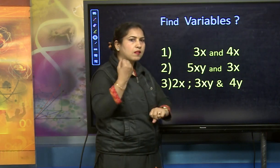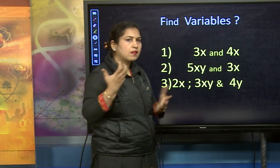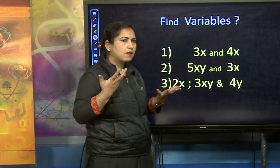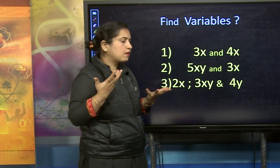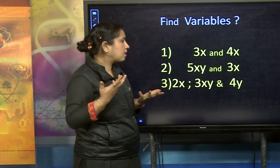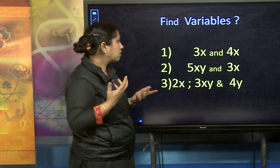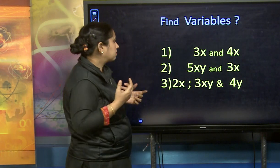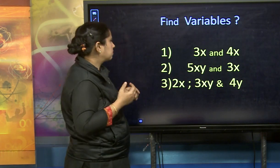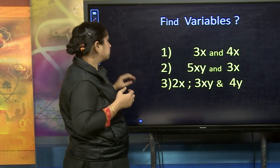है